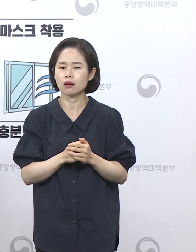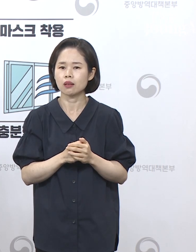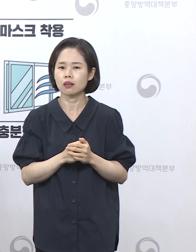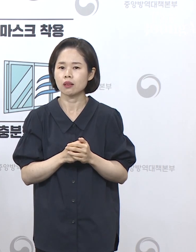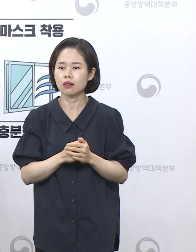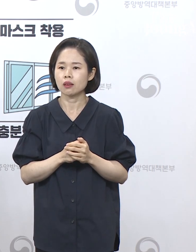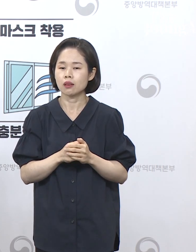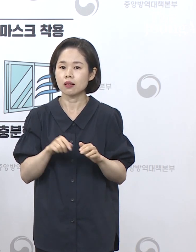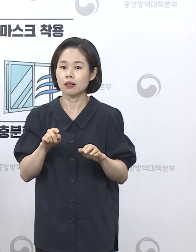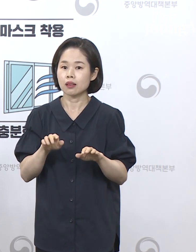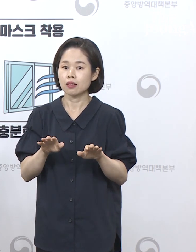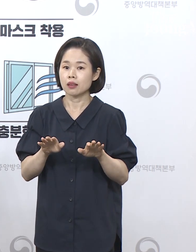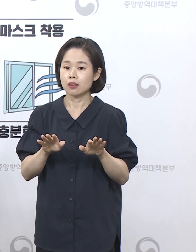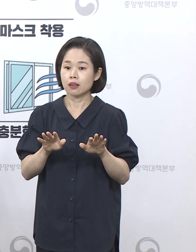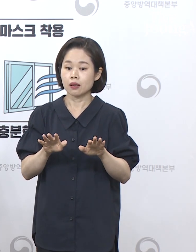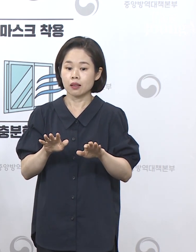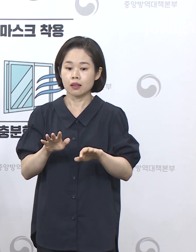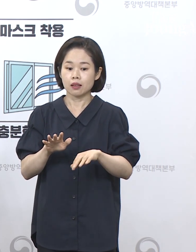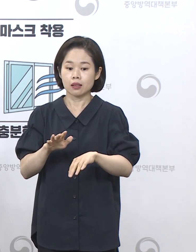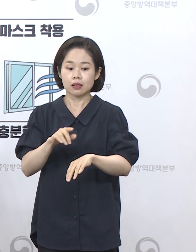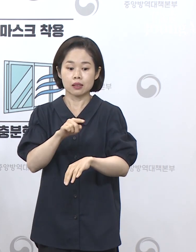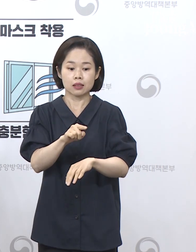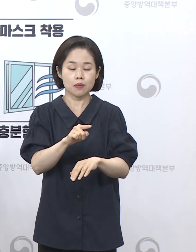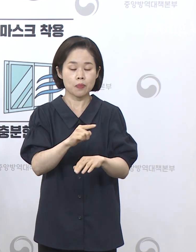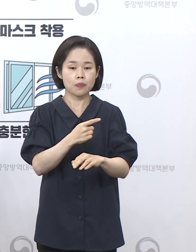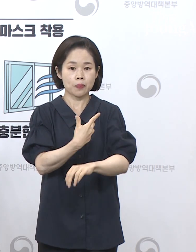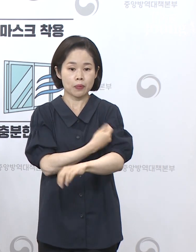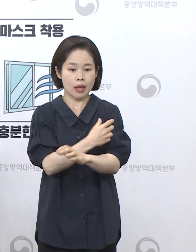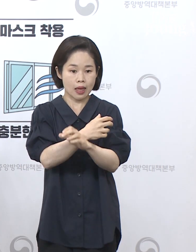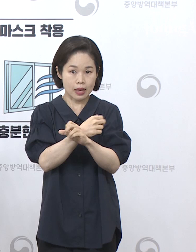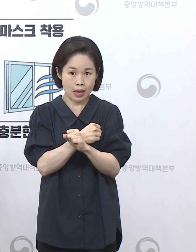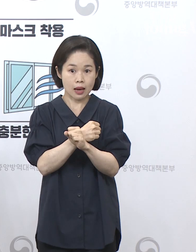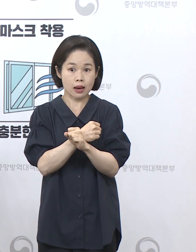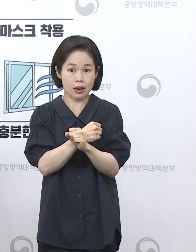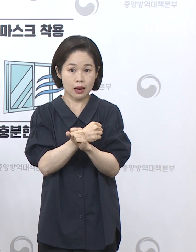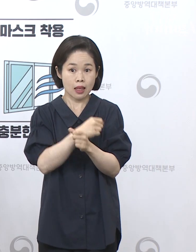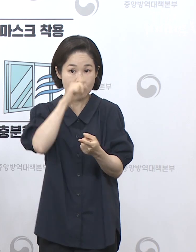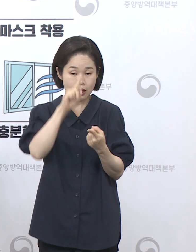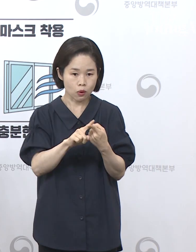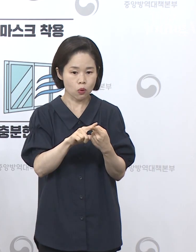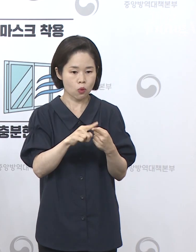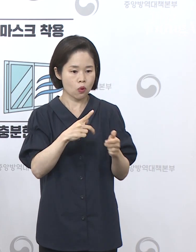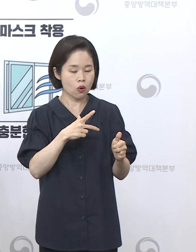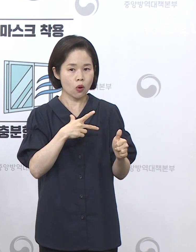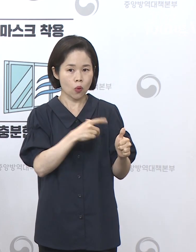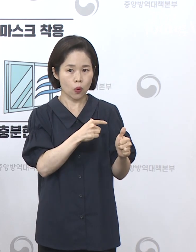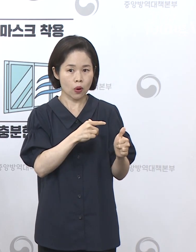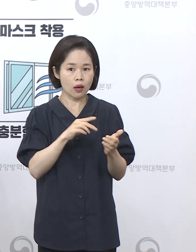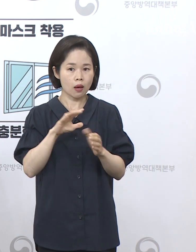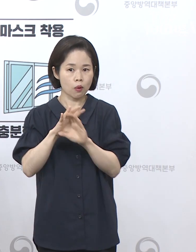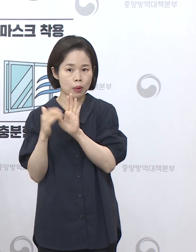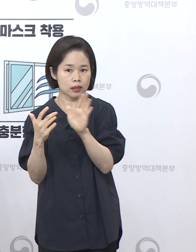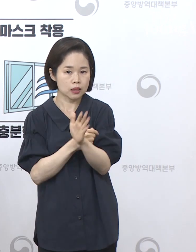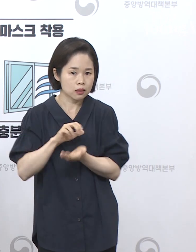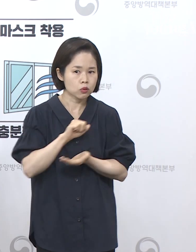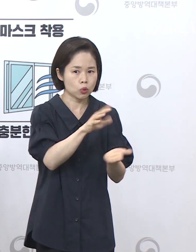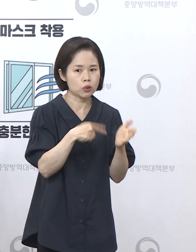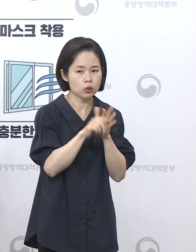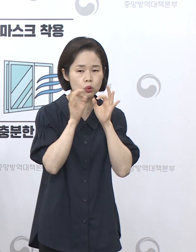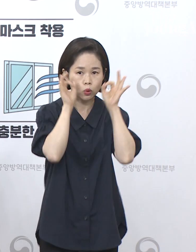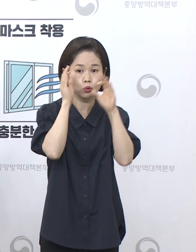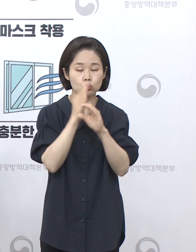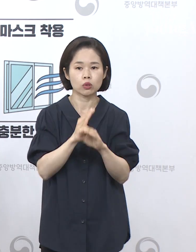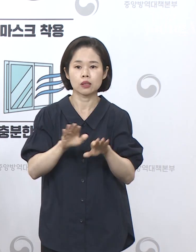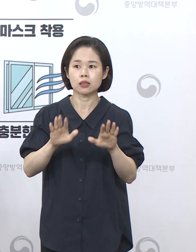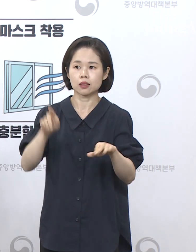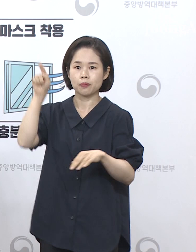예약된 물량만큼 공급이 가능하게끔 그렇게 물량 관리는 진행하고 있는 그런 상황입니다. 현재는 주간